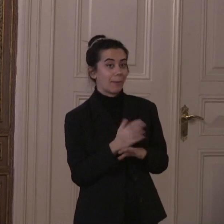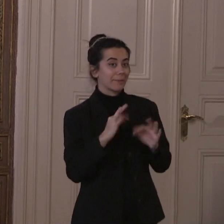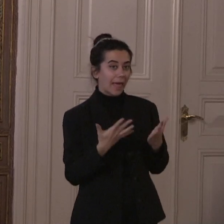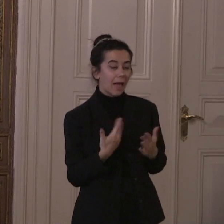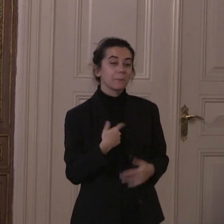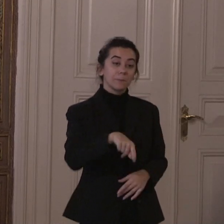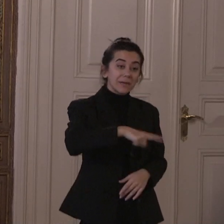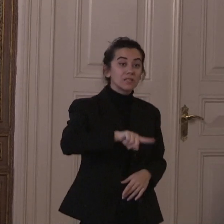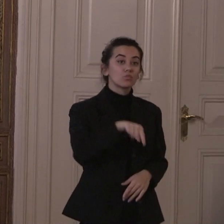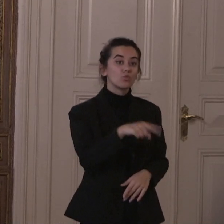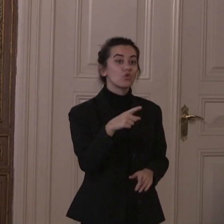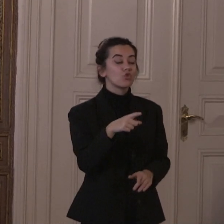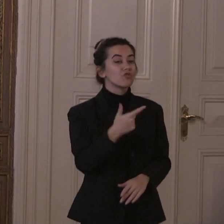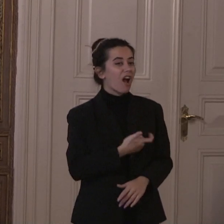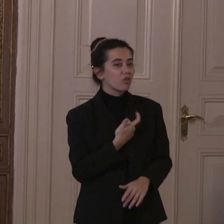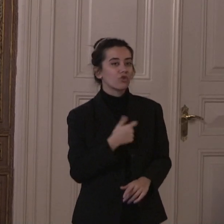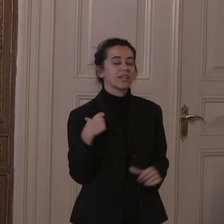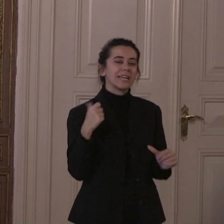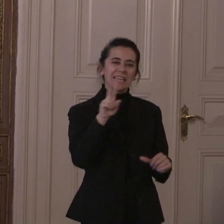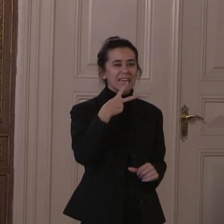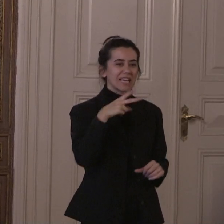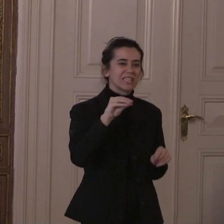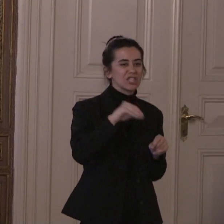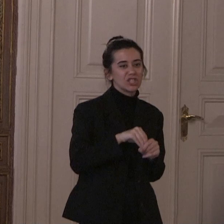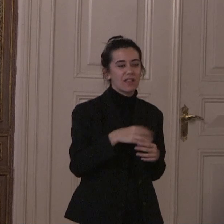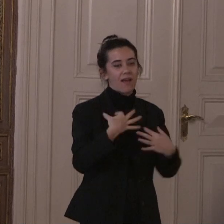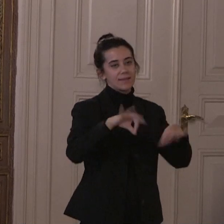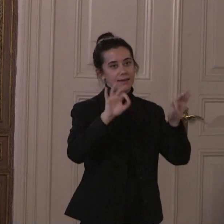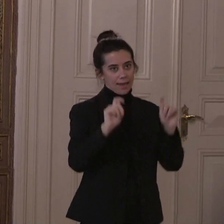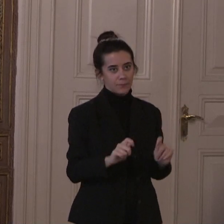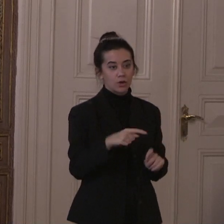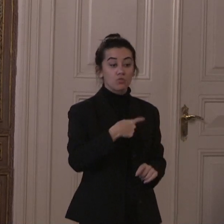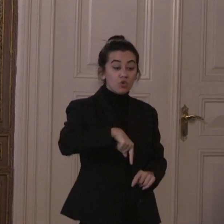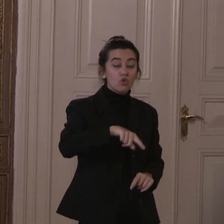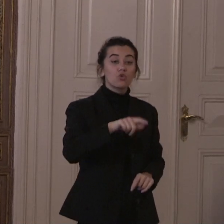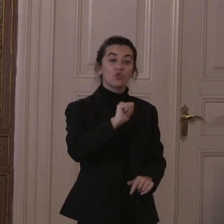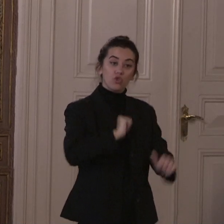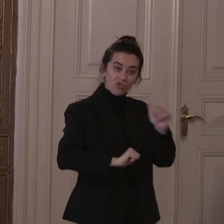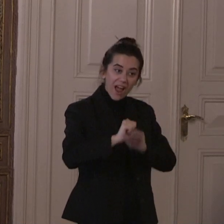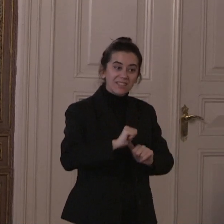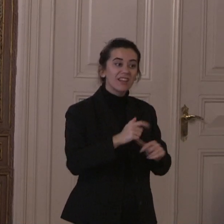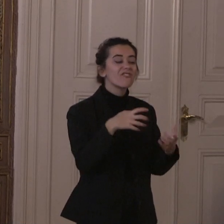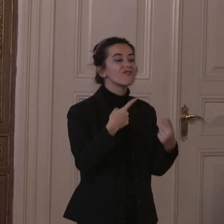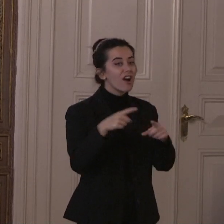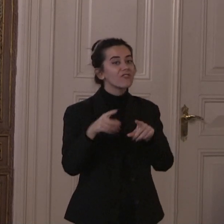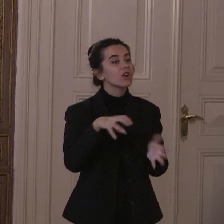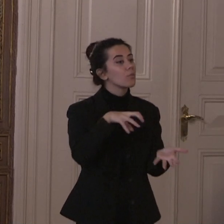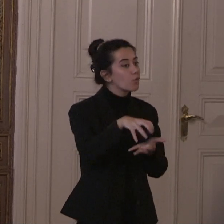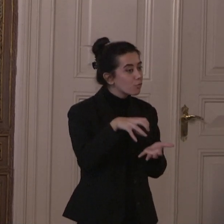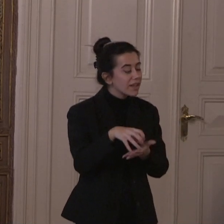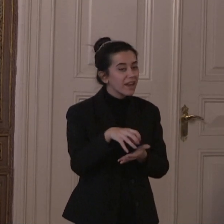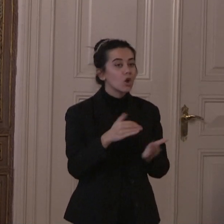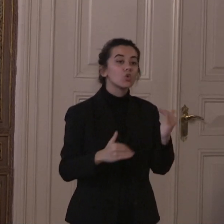yönergeyi 2 yıl içinde hazırladık. Üniversitenin bütün fakülteleri, yüksek okul enstitüleri bu